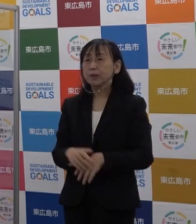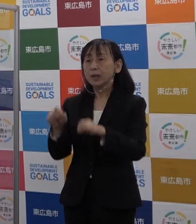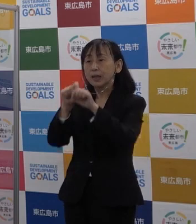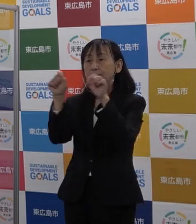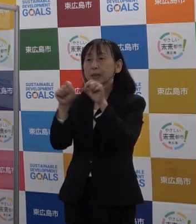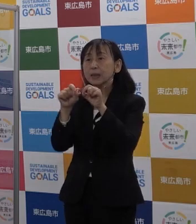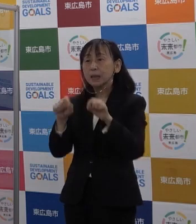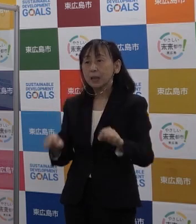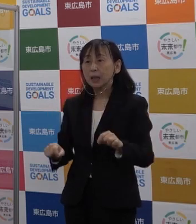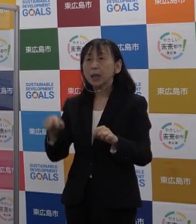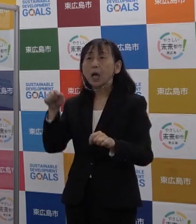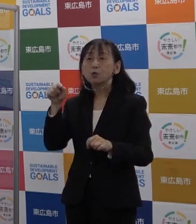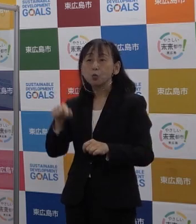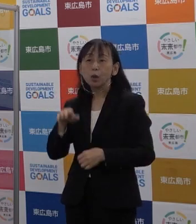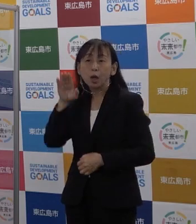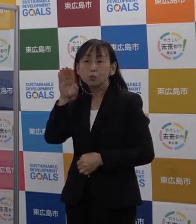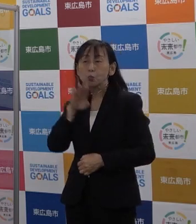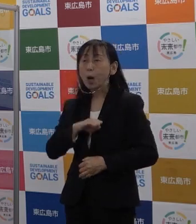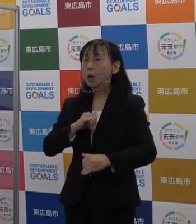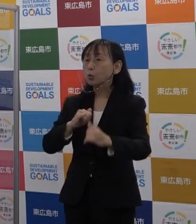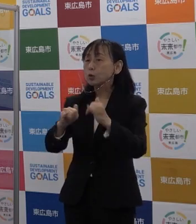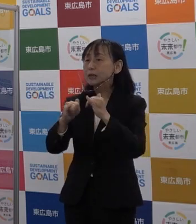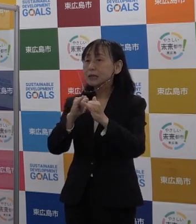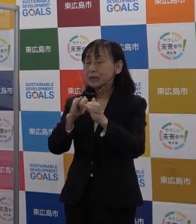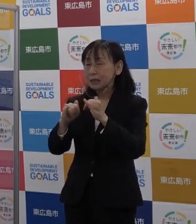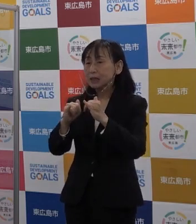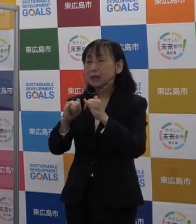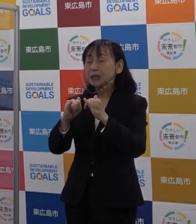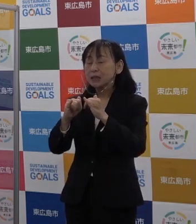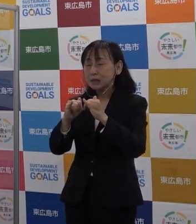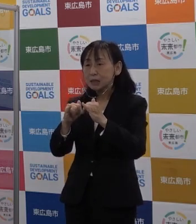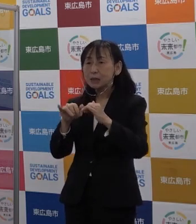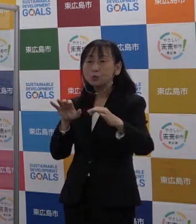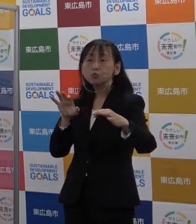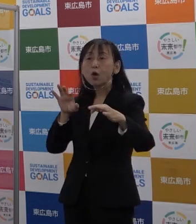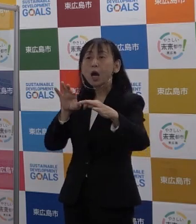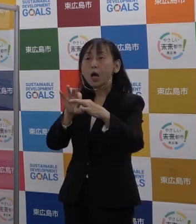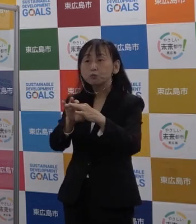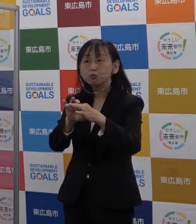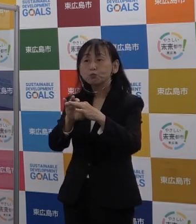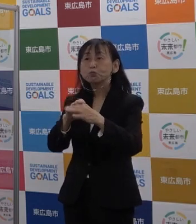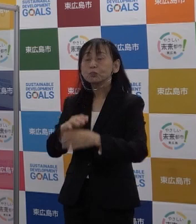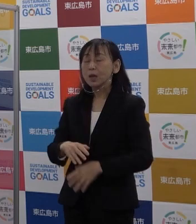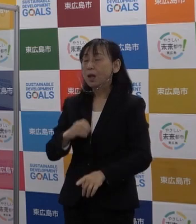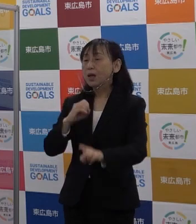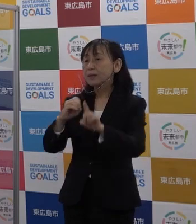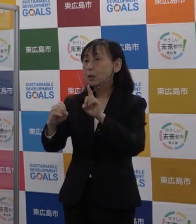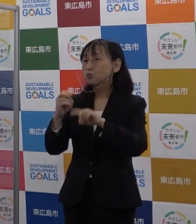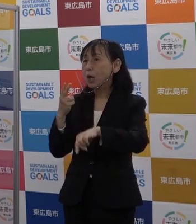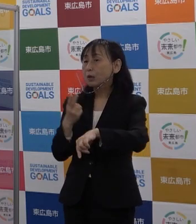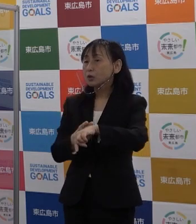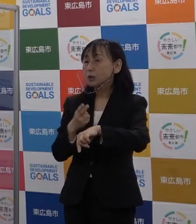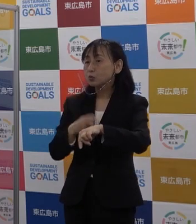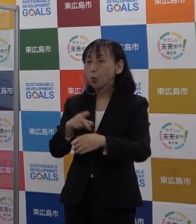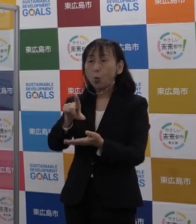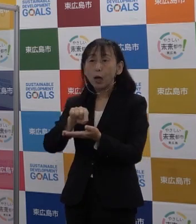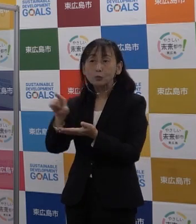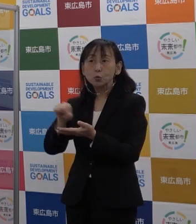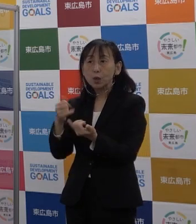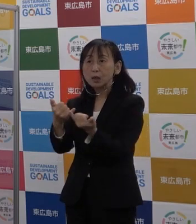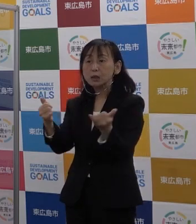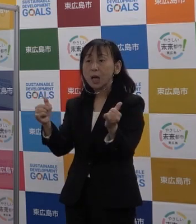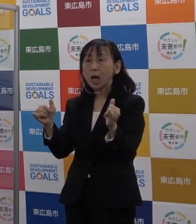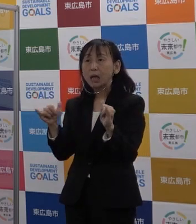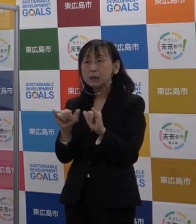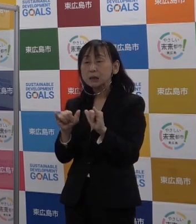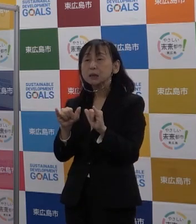がスマートシティにつながっていく。まあ、スマートシティのようなデジタル技術を活用して社会全体